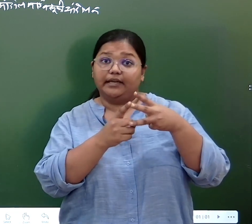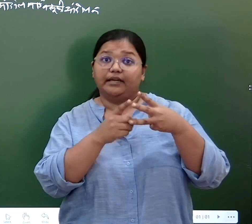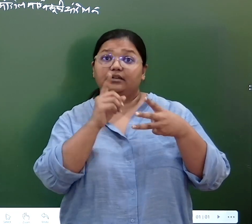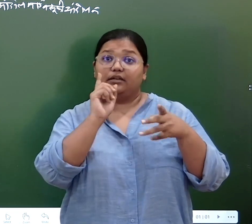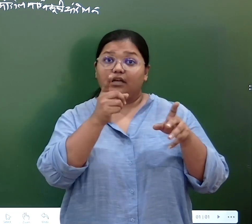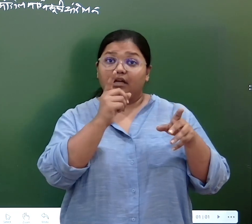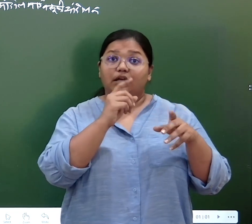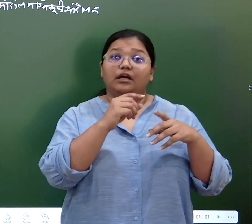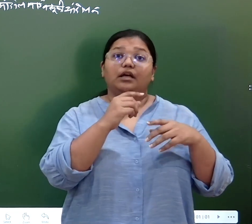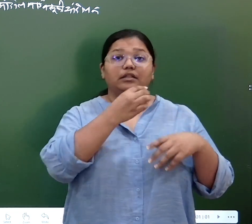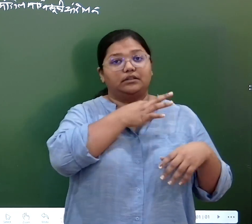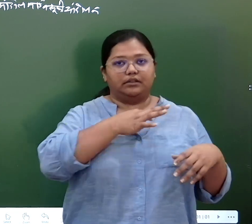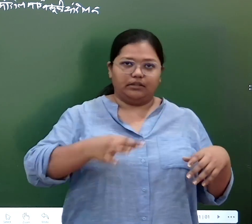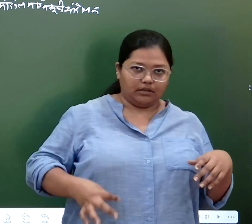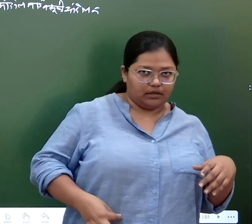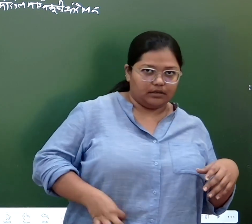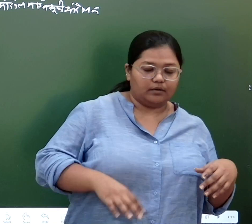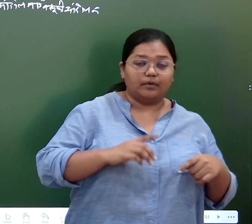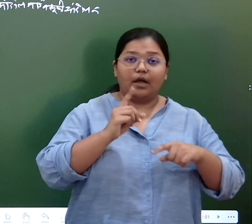समाज